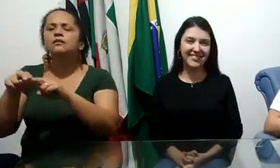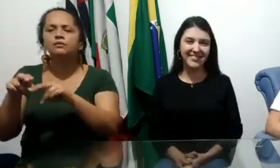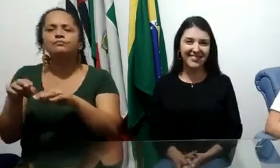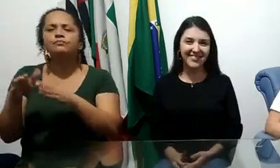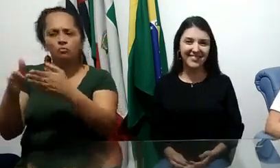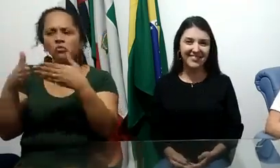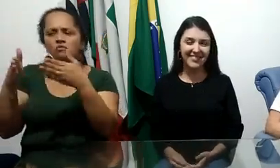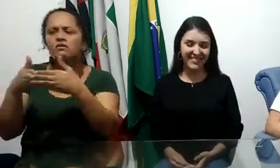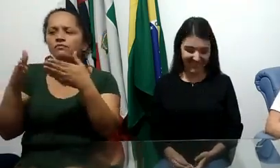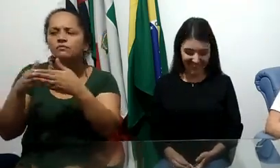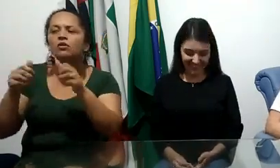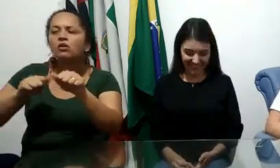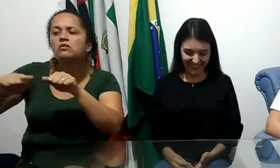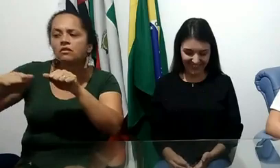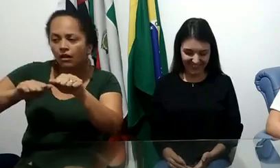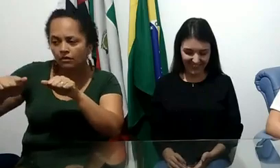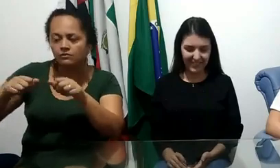a rainha, exatamente.